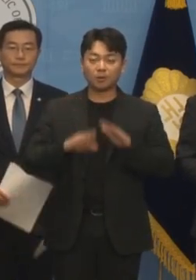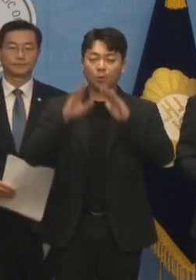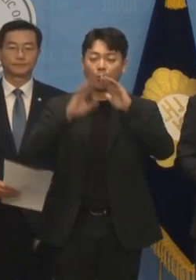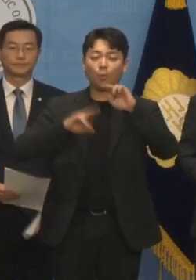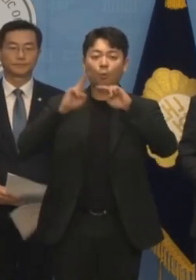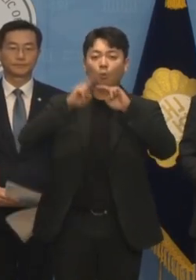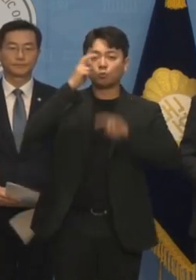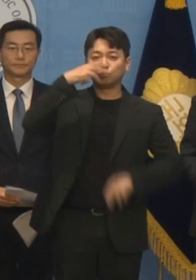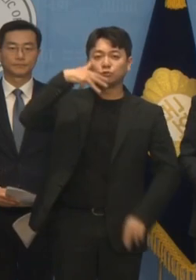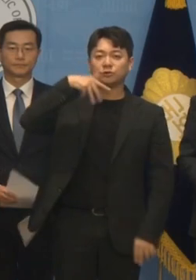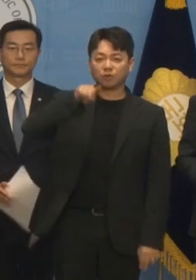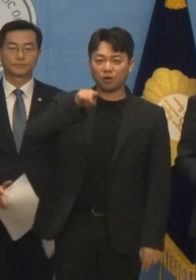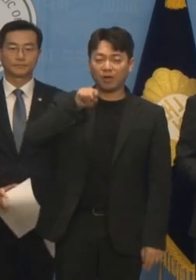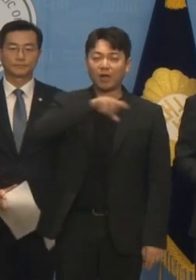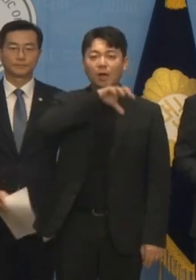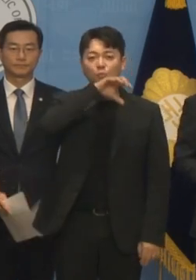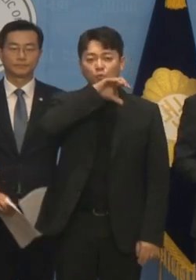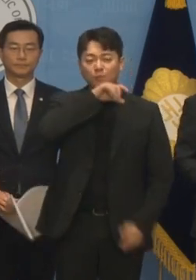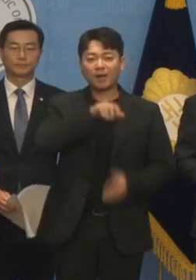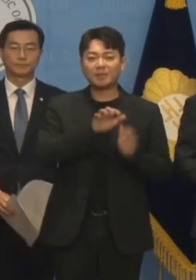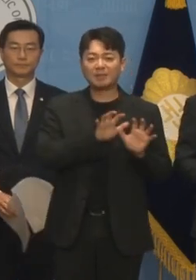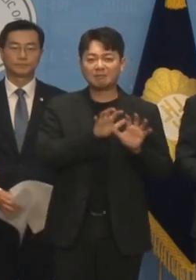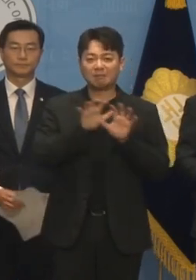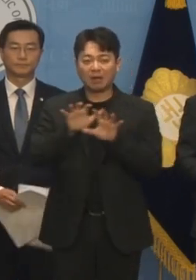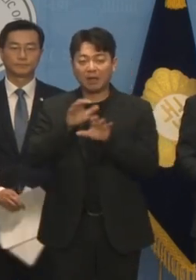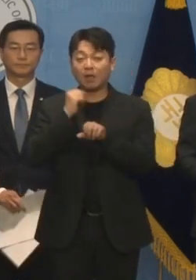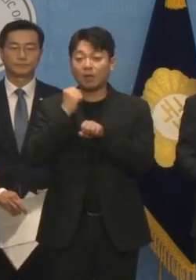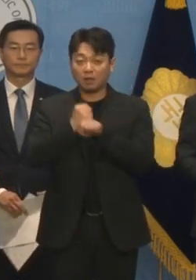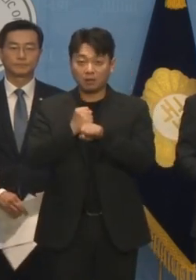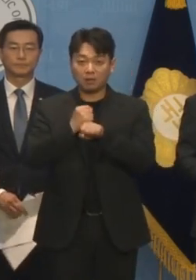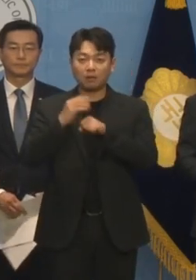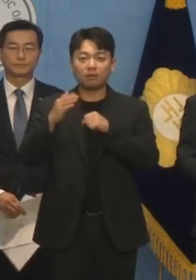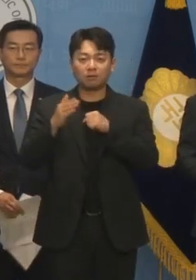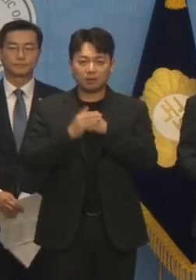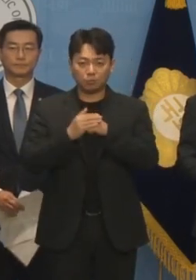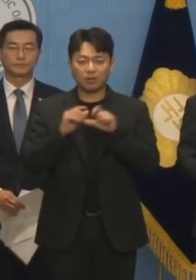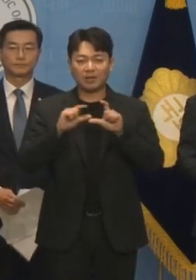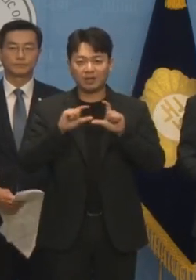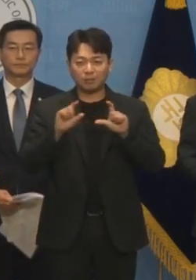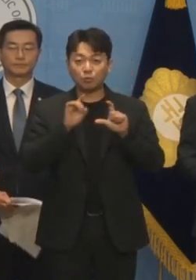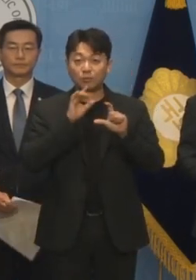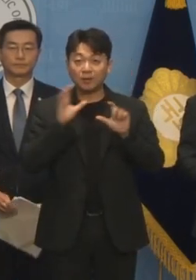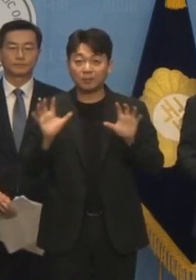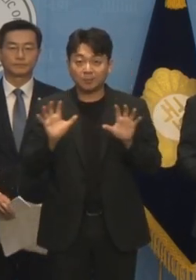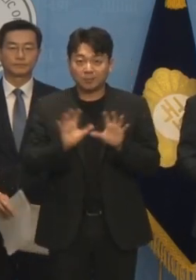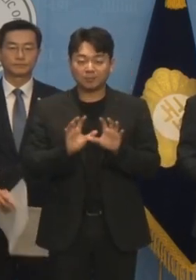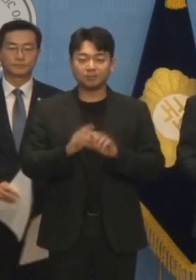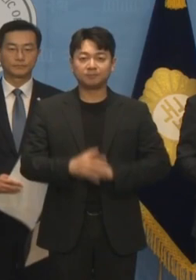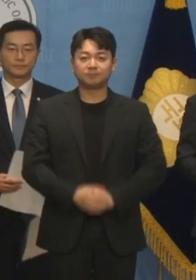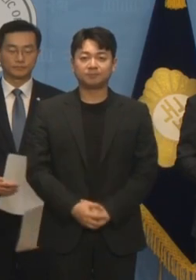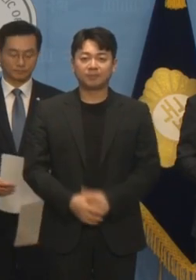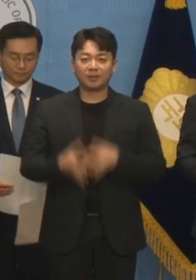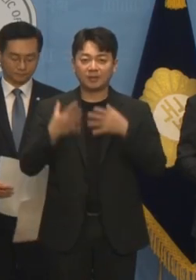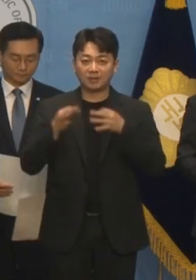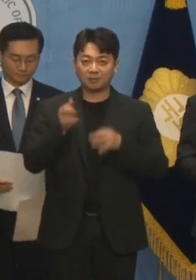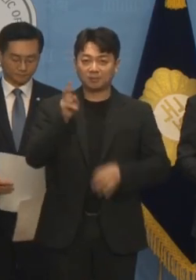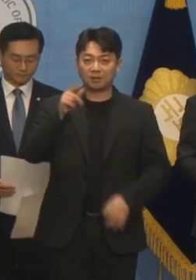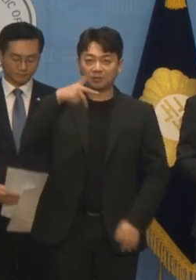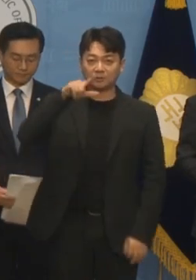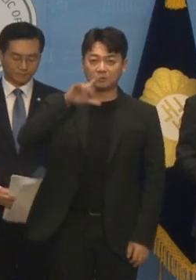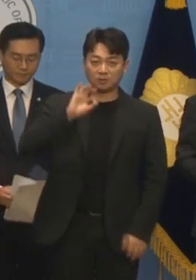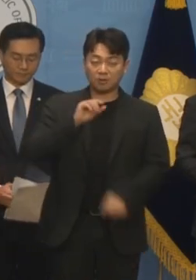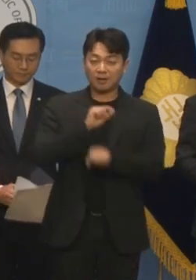항의 방문을 하시는 바람에 이제부터 김현정 당선인 그리고 김동아